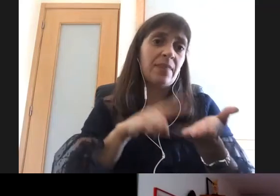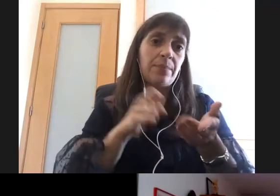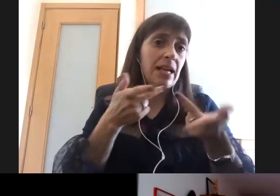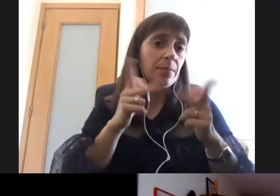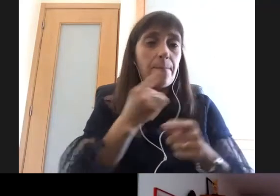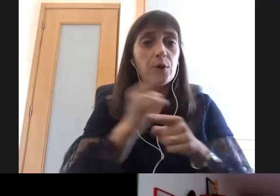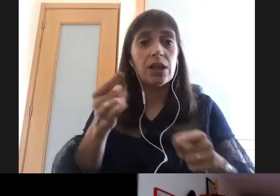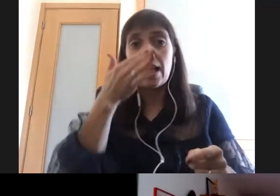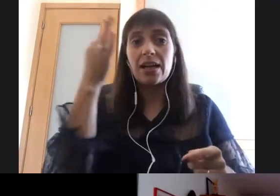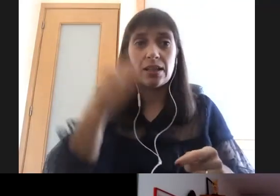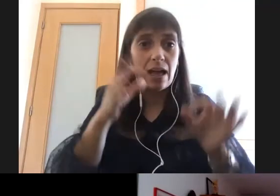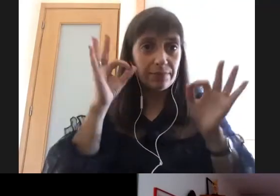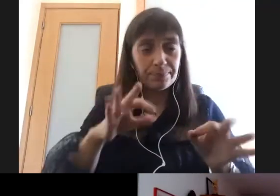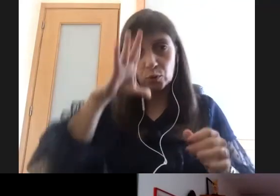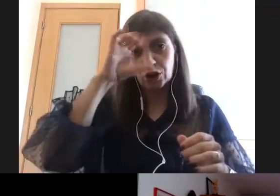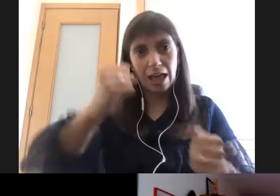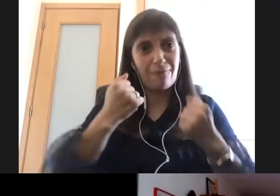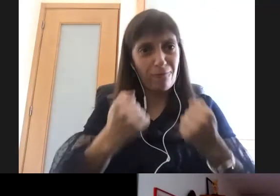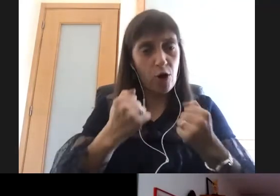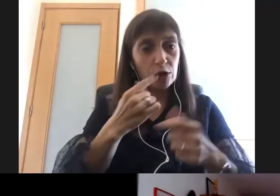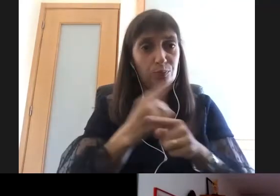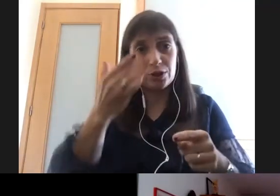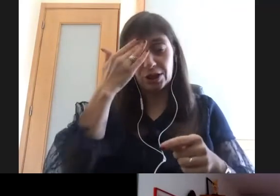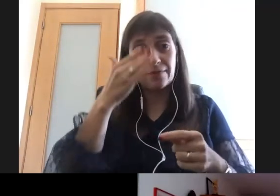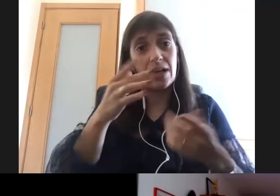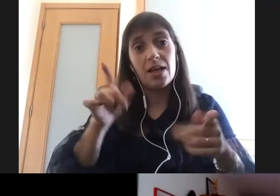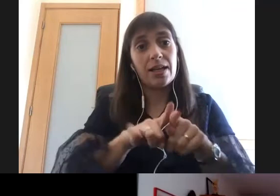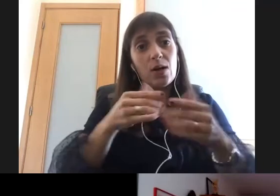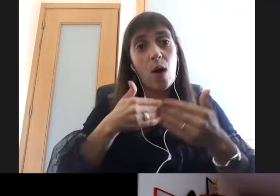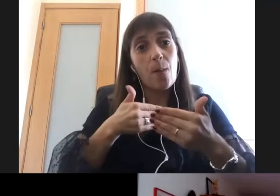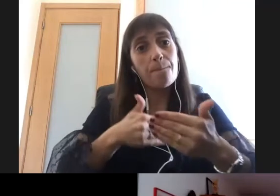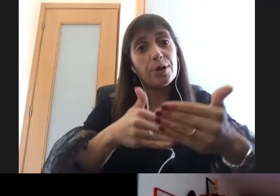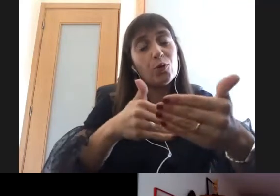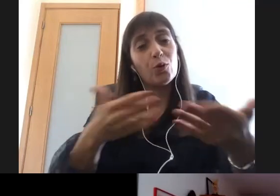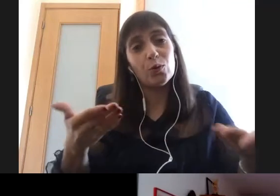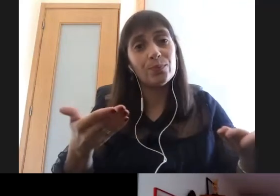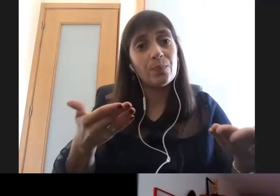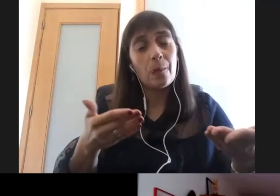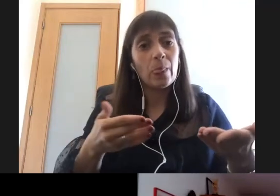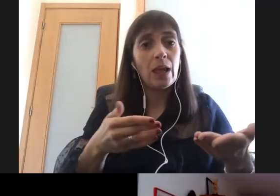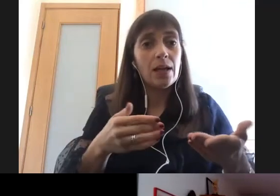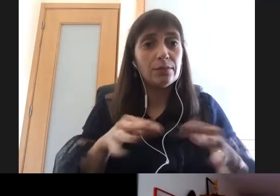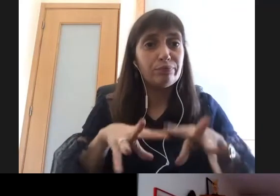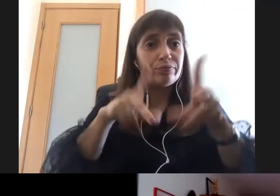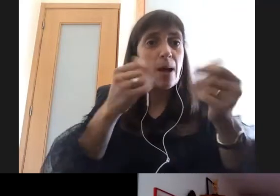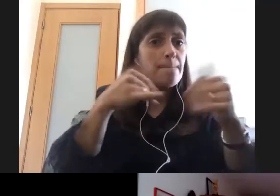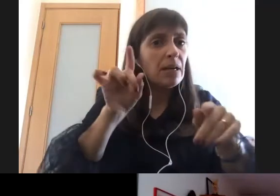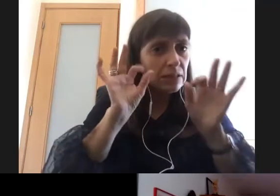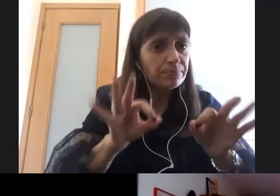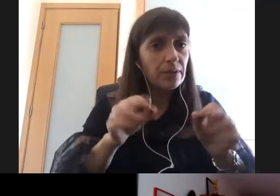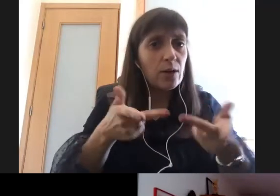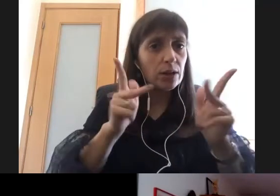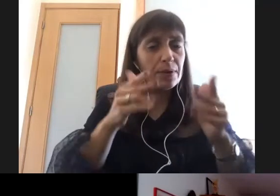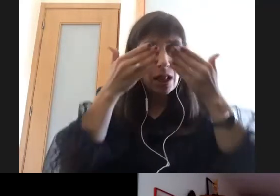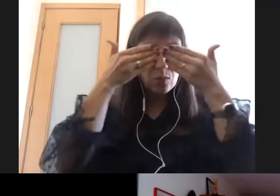Acreditava, sim, num Estado forte, porque era um período keynesiano, era um período de... mas era essencialmente um liberal democrata.